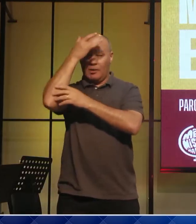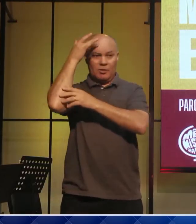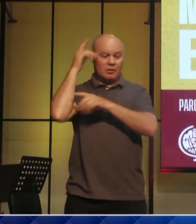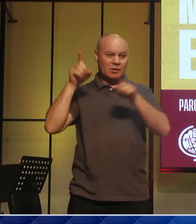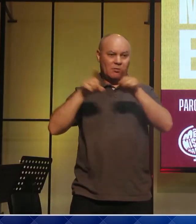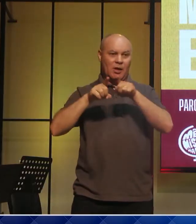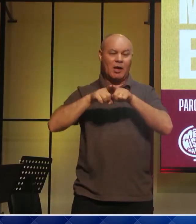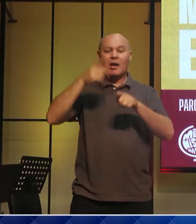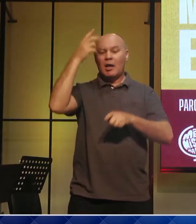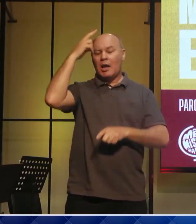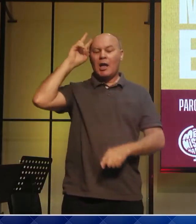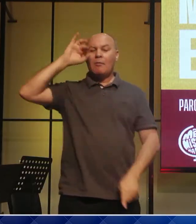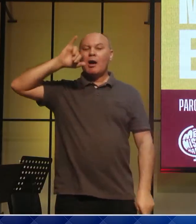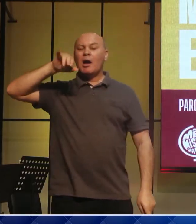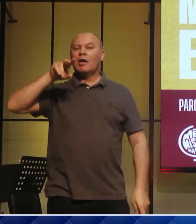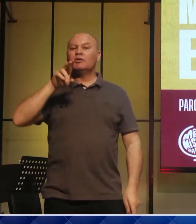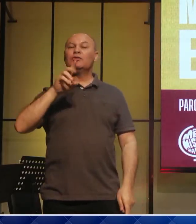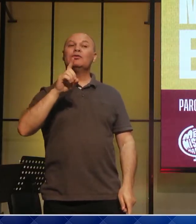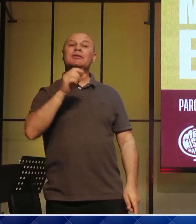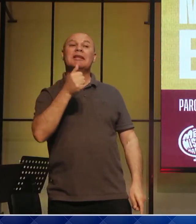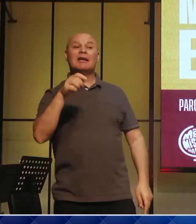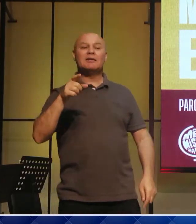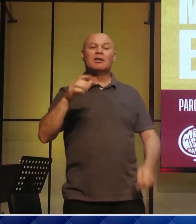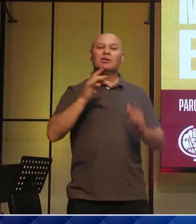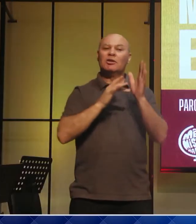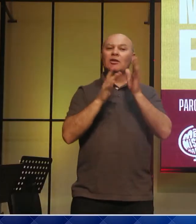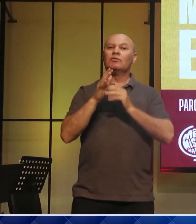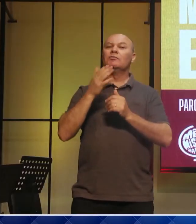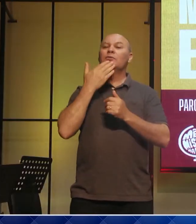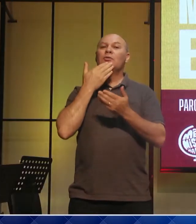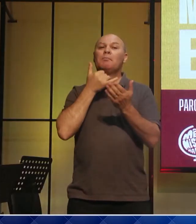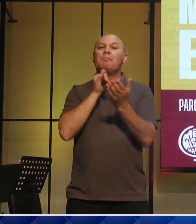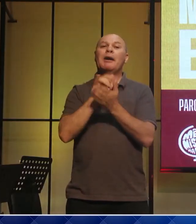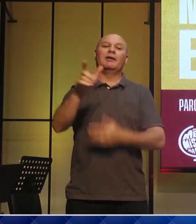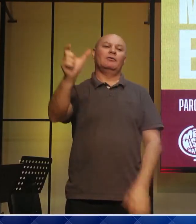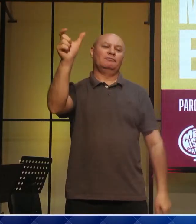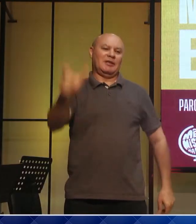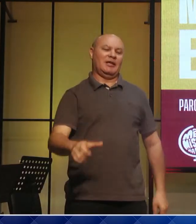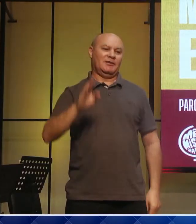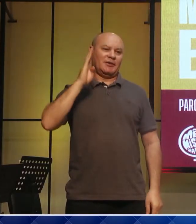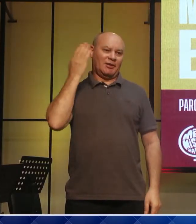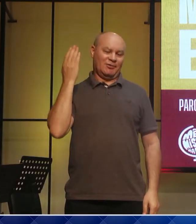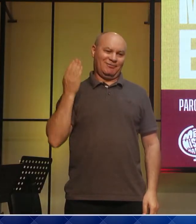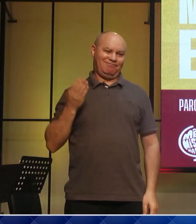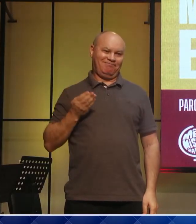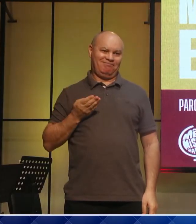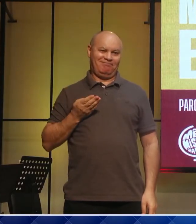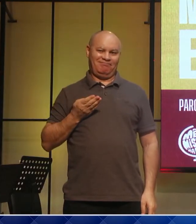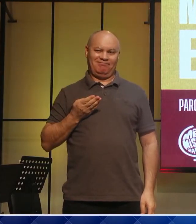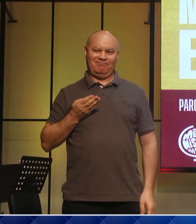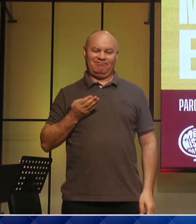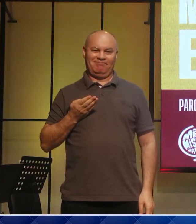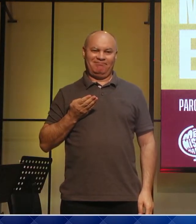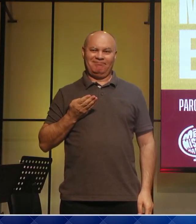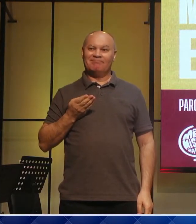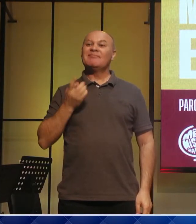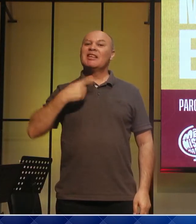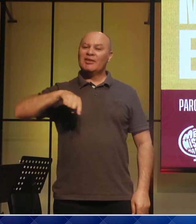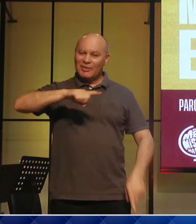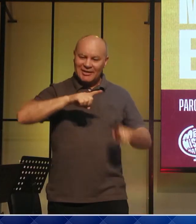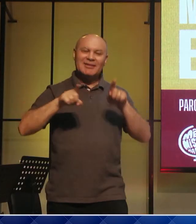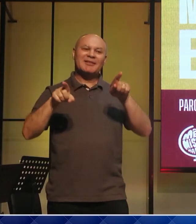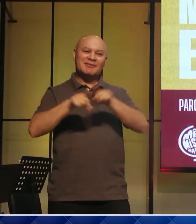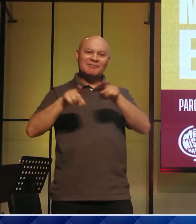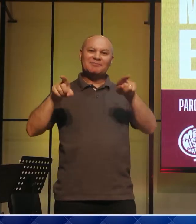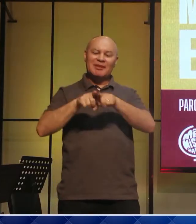perdição, Jesus, ele santificou em nosso favor. E como ele fez, nós devemos fazer